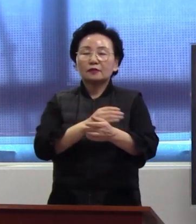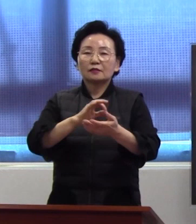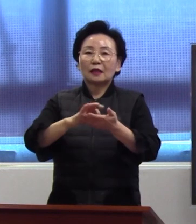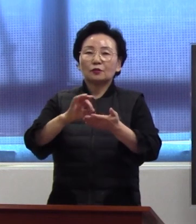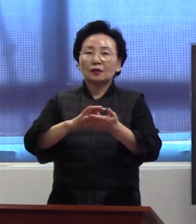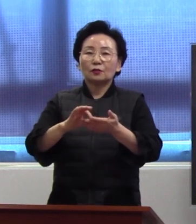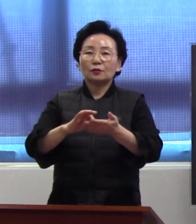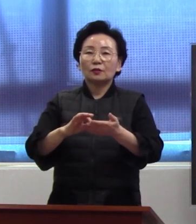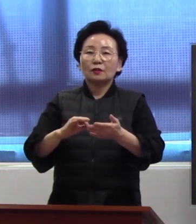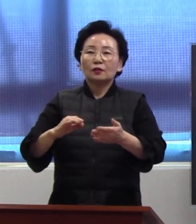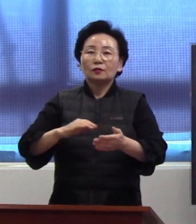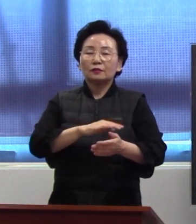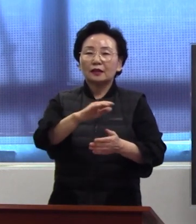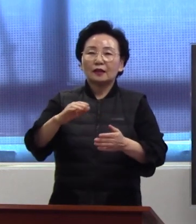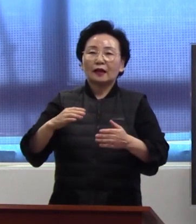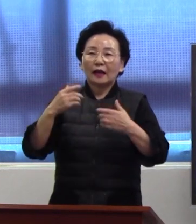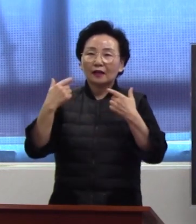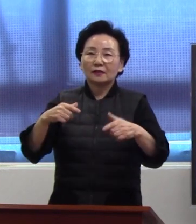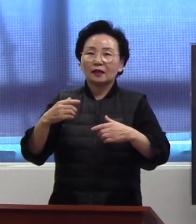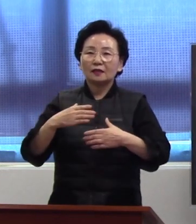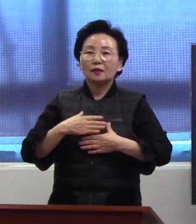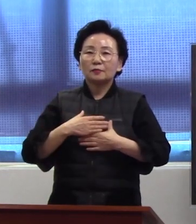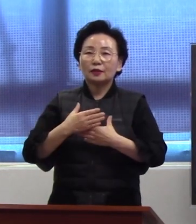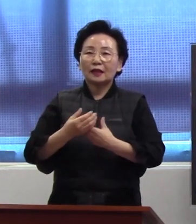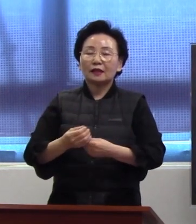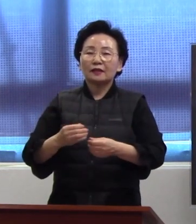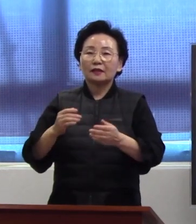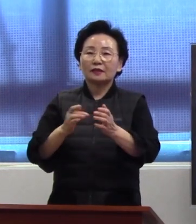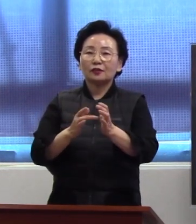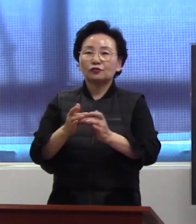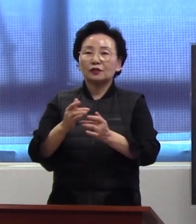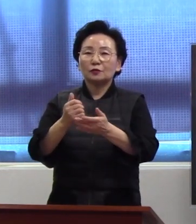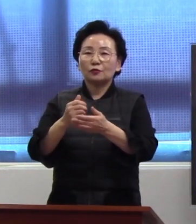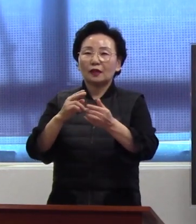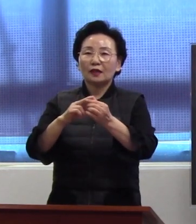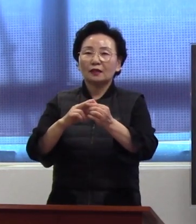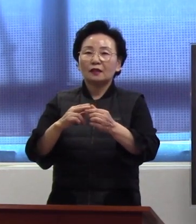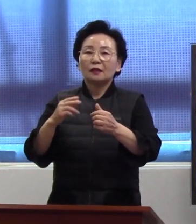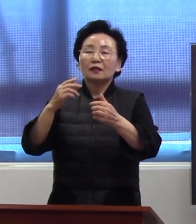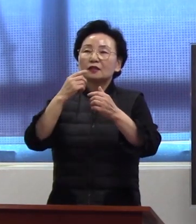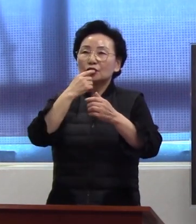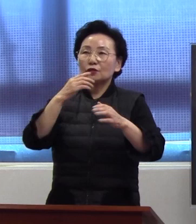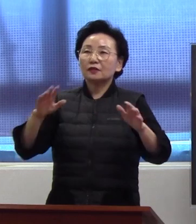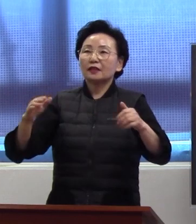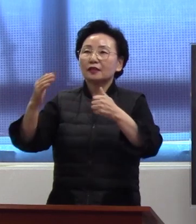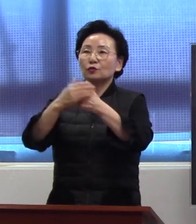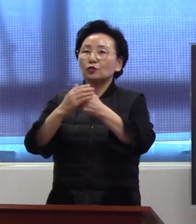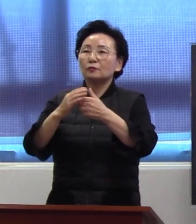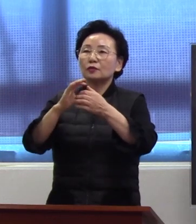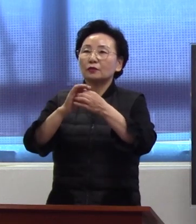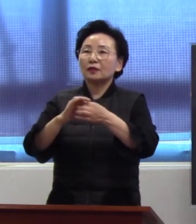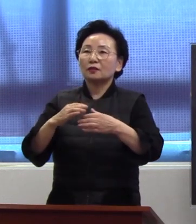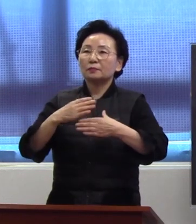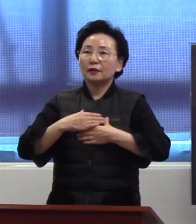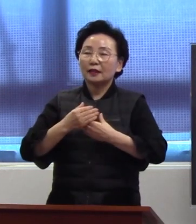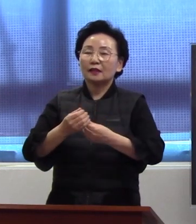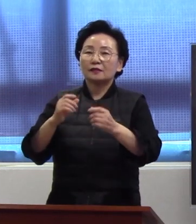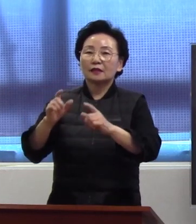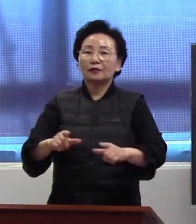능력을 사용하고 우리가 항상 편안하게 예수님과 천사의 도움을 통해서 편안한